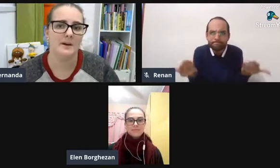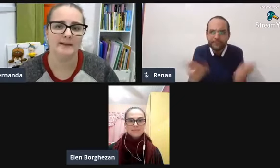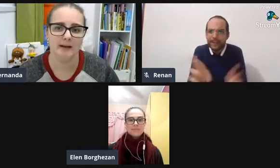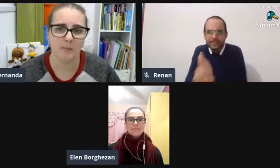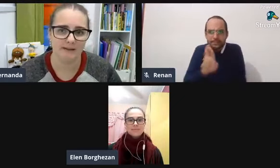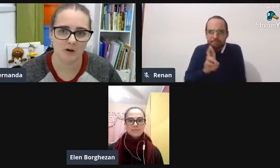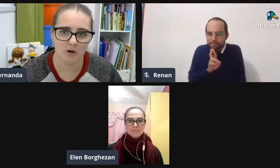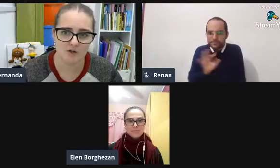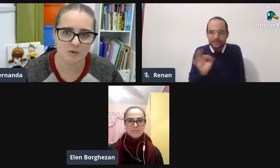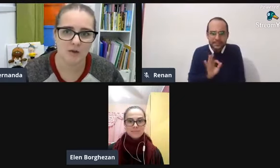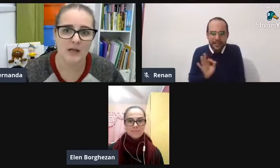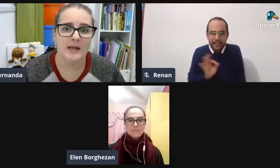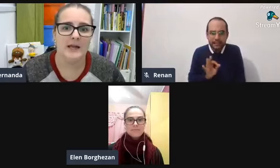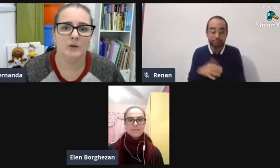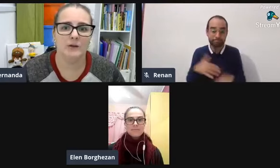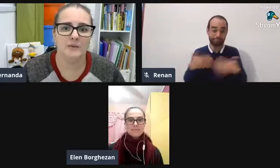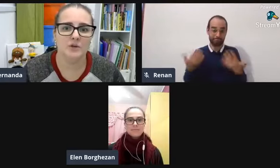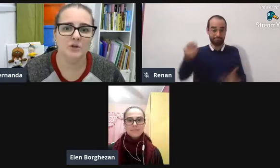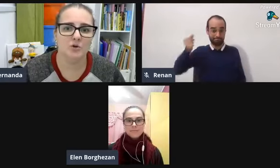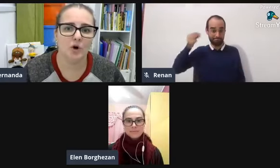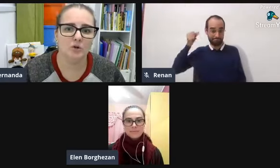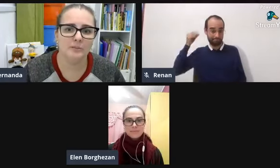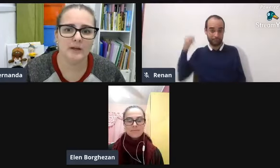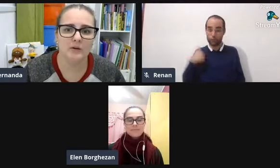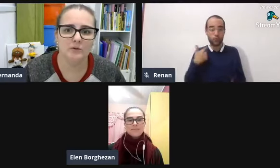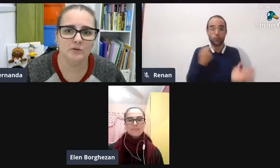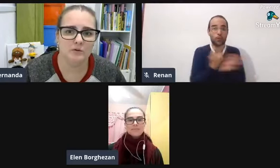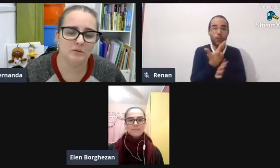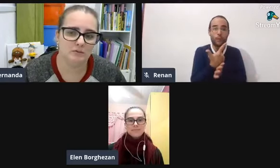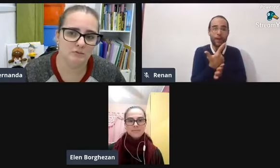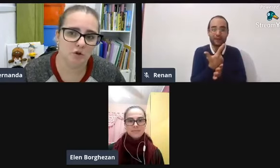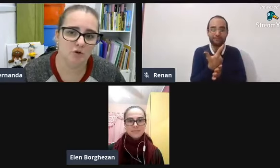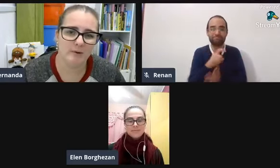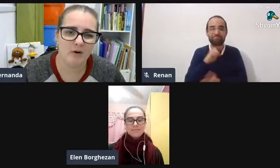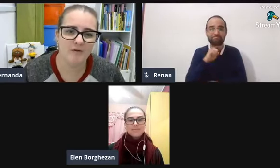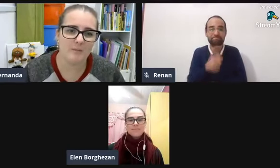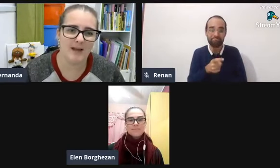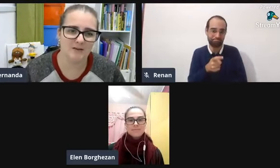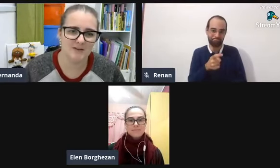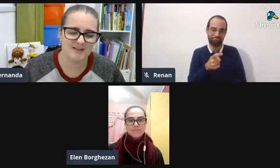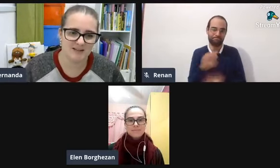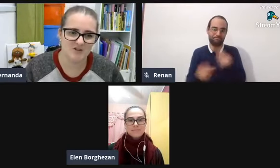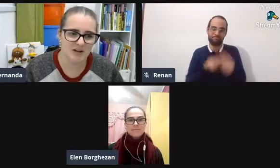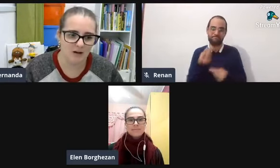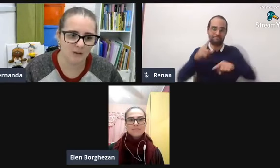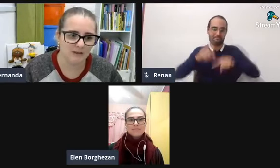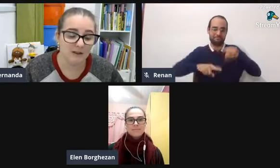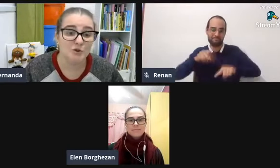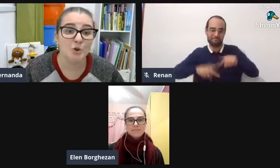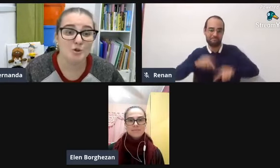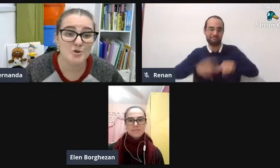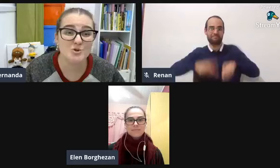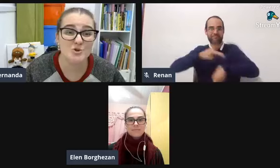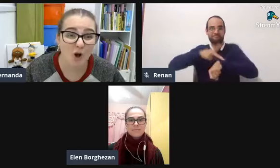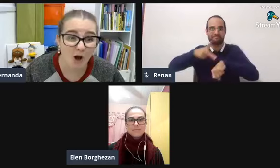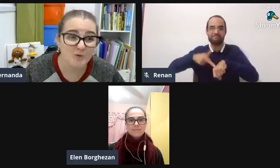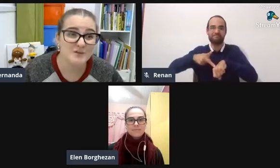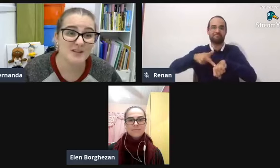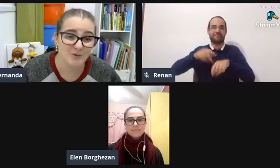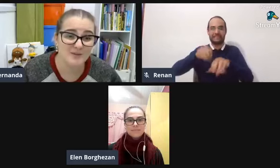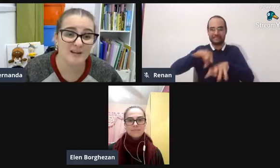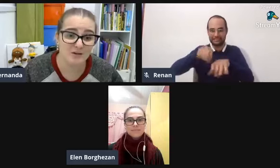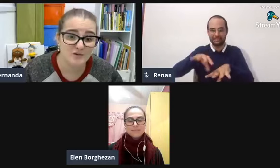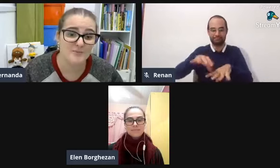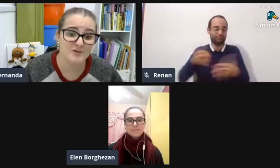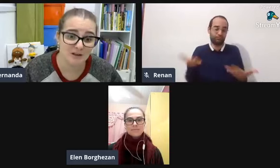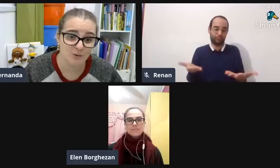conseguia comprar material pedagógico. Eu lembro que todo o meu alfabeto da sala de aula, todos os jogos